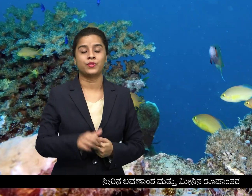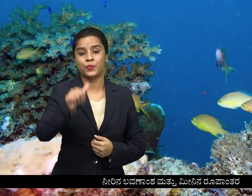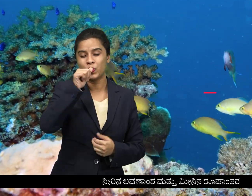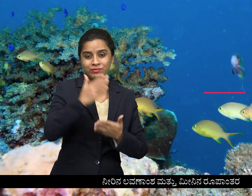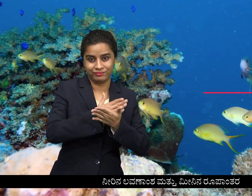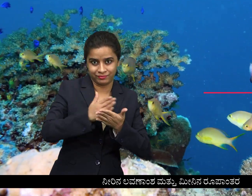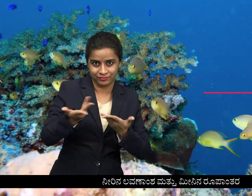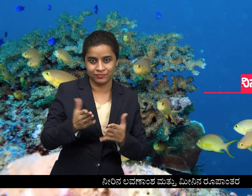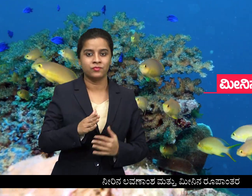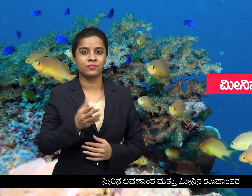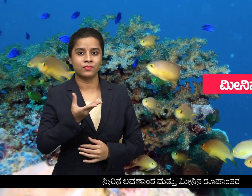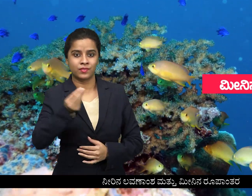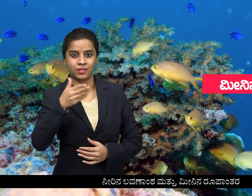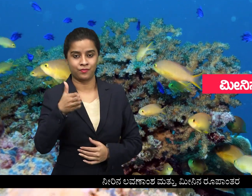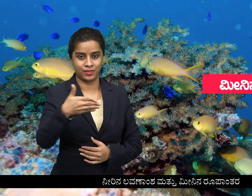ನೀರಿನ ಲವಣಾಂಶ ಮತ್ತು ಮೀನಿನ ರೂಪಾಂತರ.